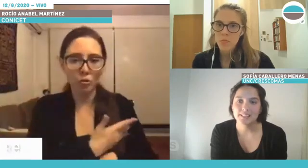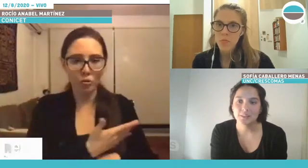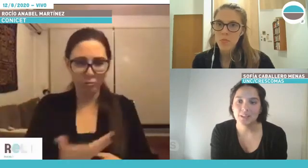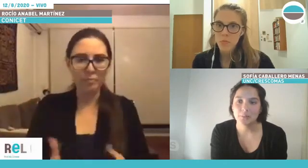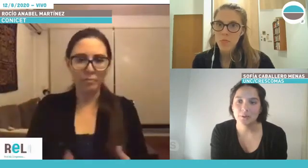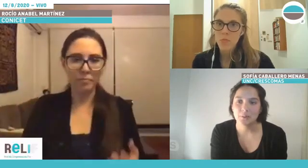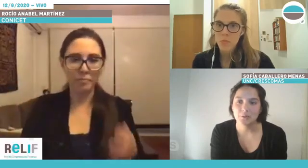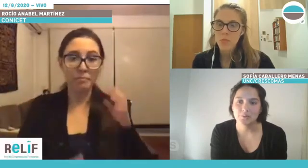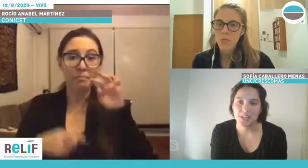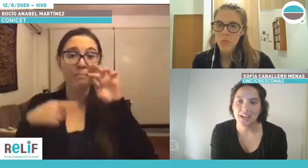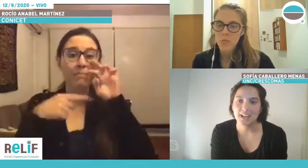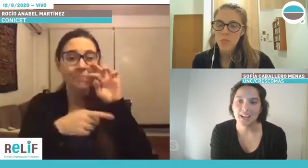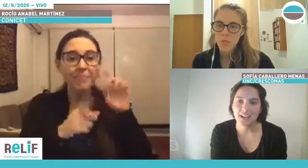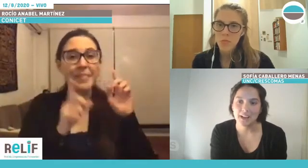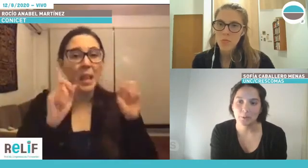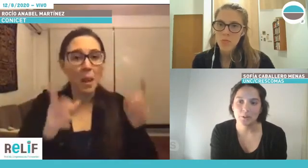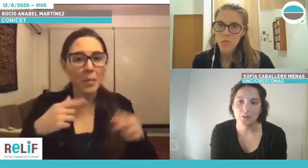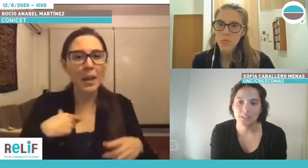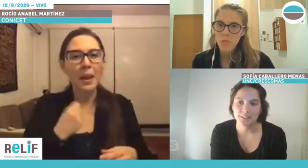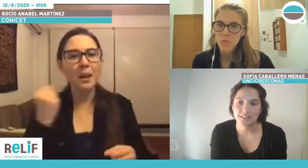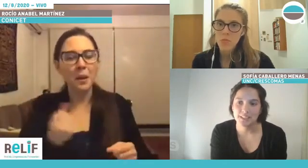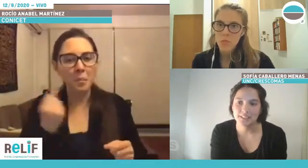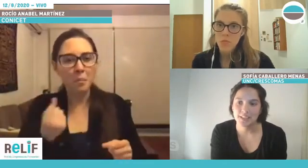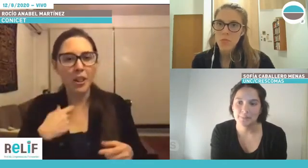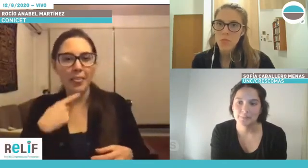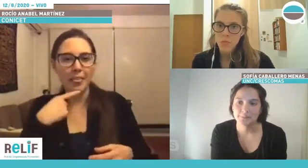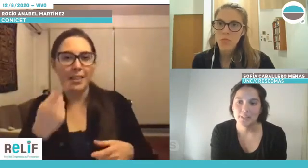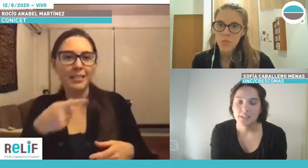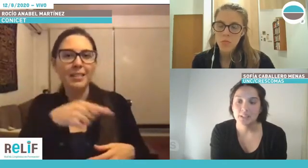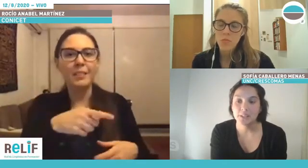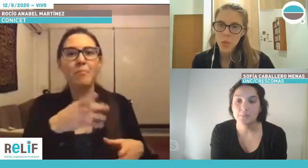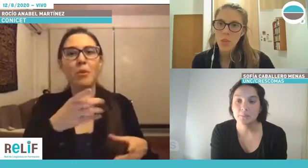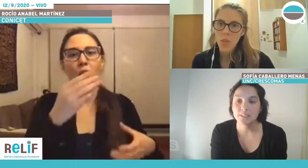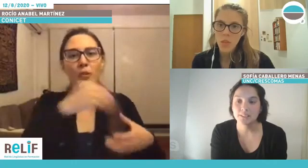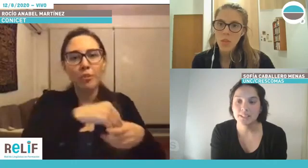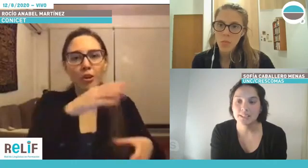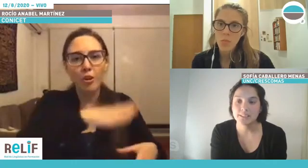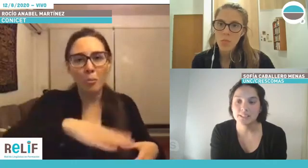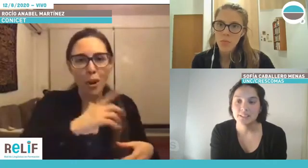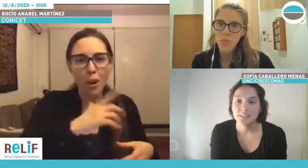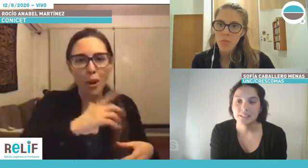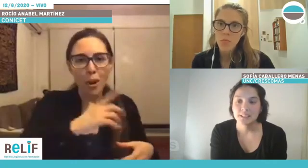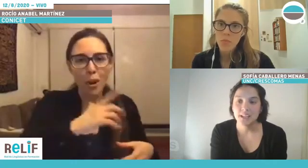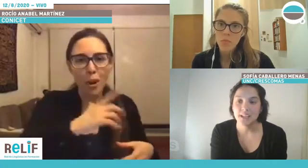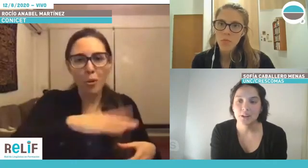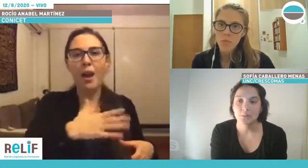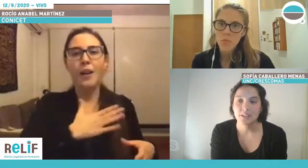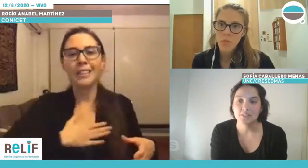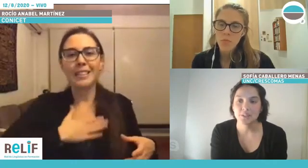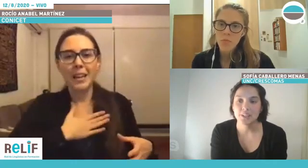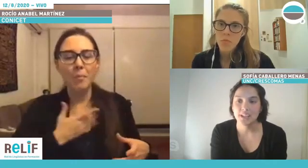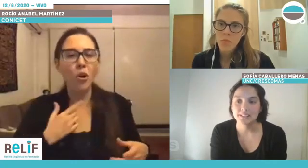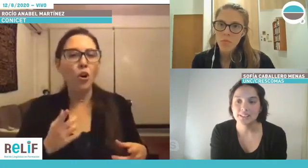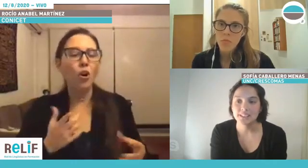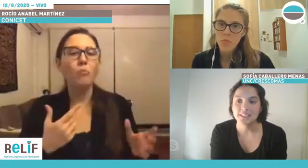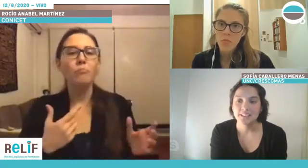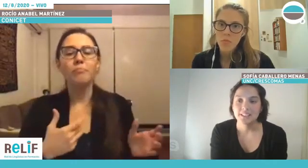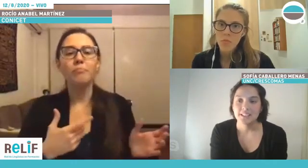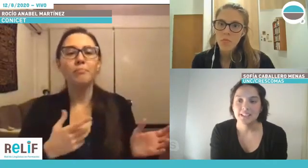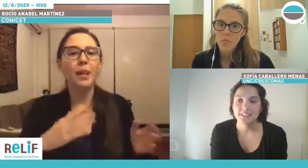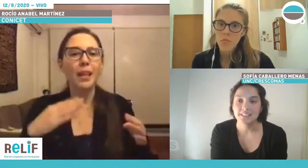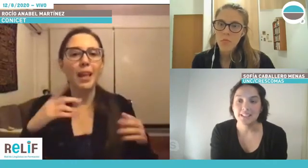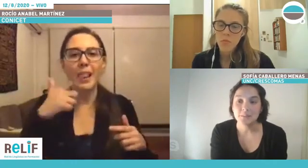Ese deseo, digamos, como llegar a poder comunicarse en LSA. También es importante decir que en la comunidad sorda